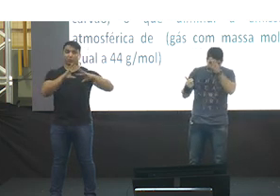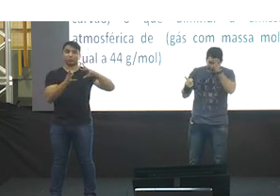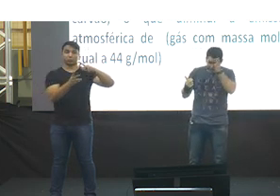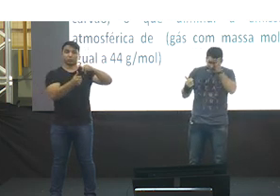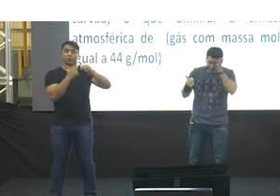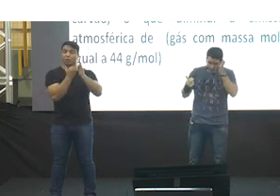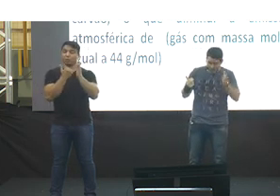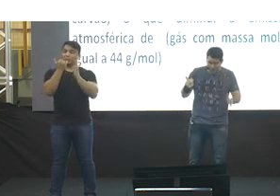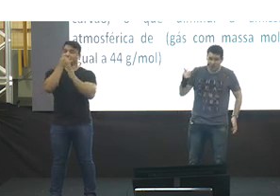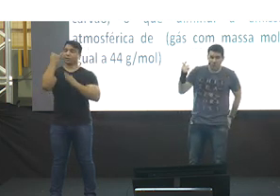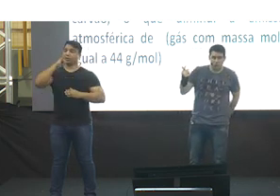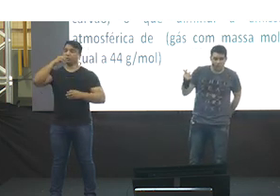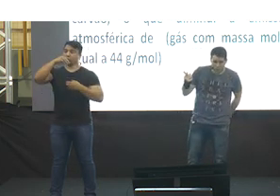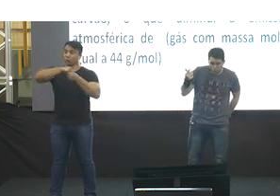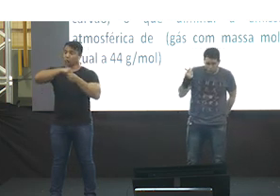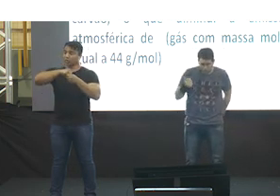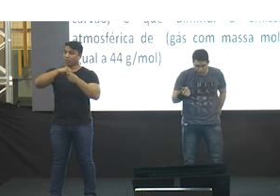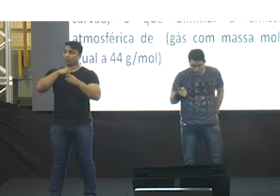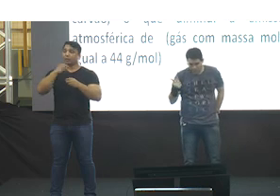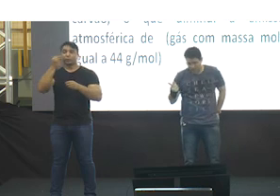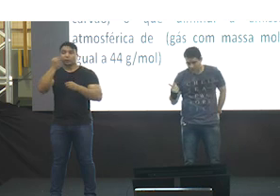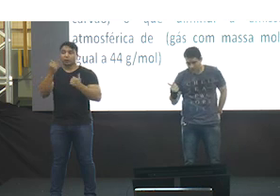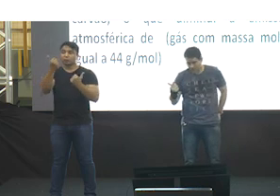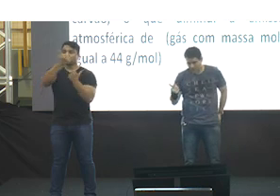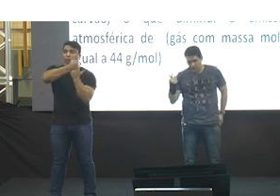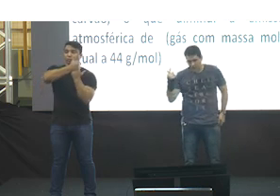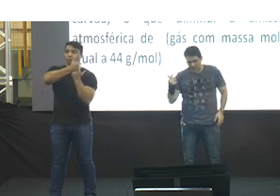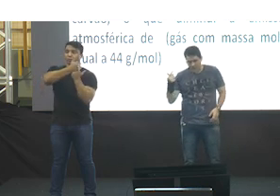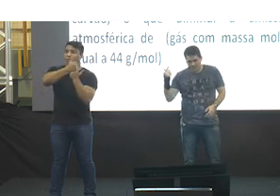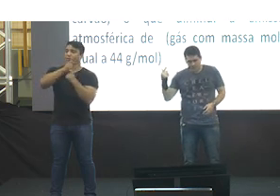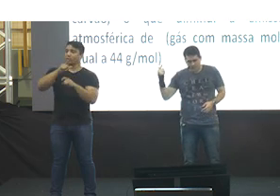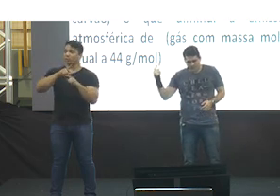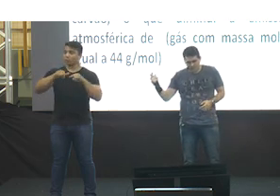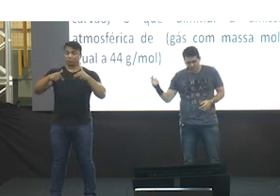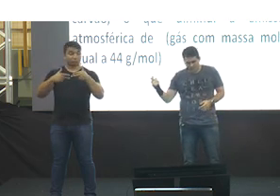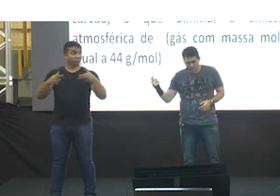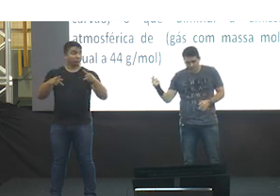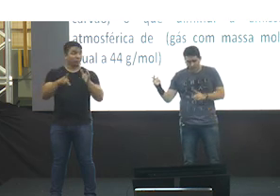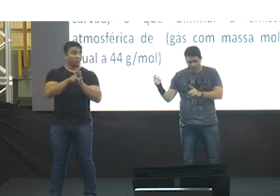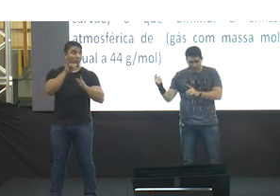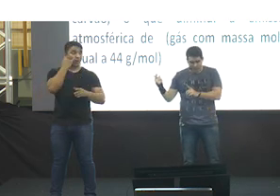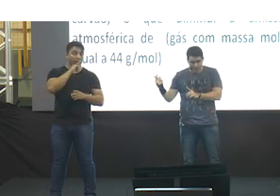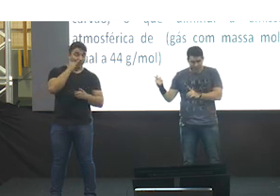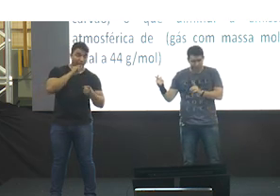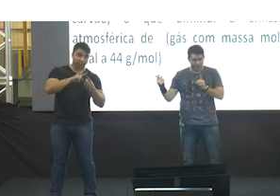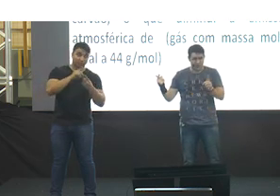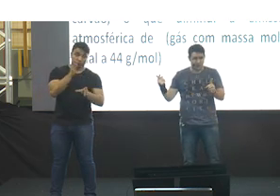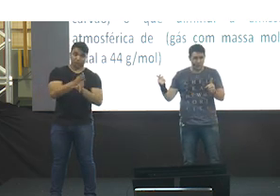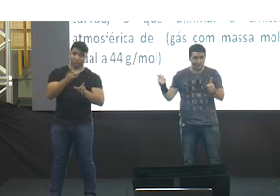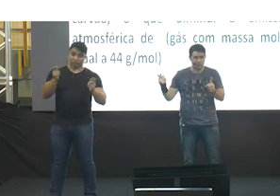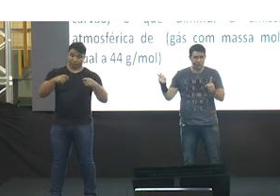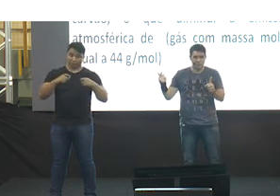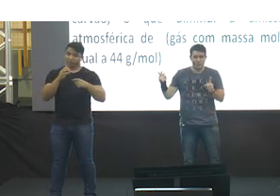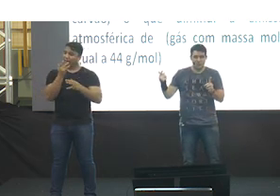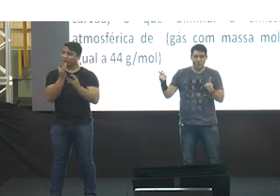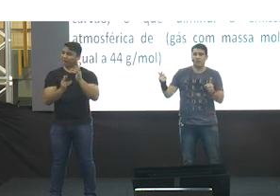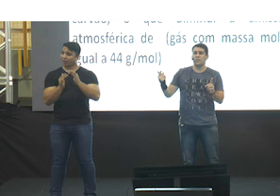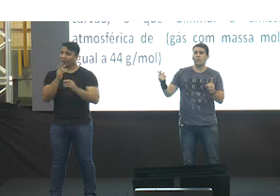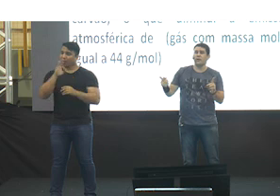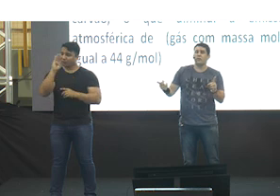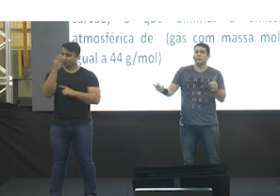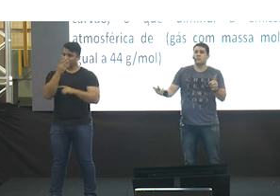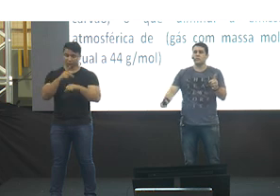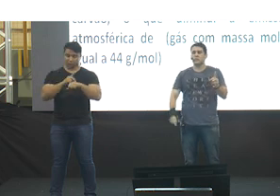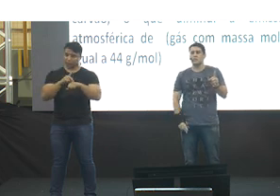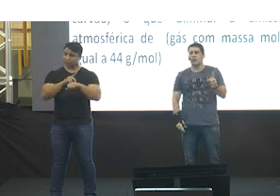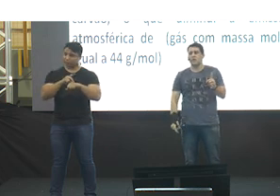a geração de energia nuclear, buscando substituir parcialmente a geração de energia elétrica a partir da queima do carvão. Levi,